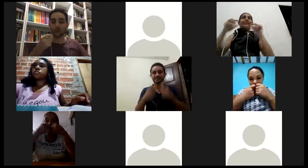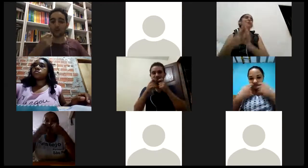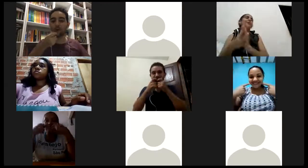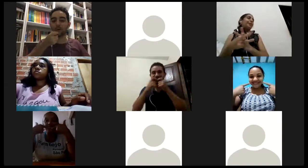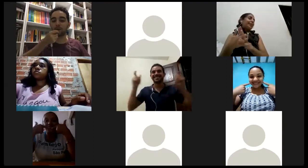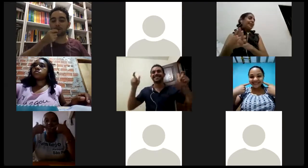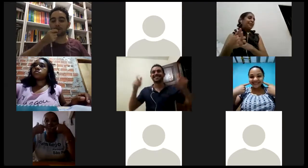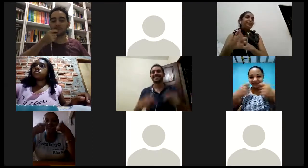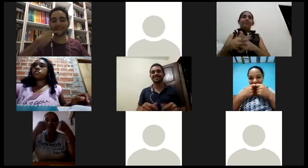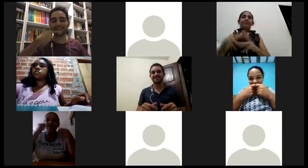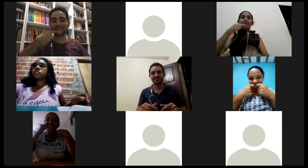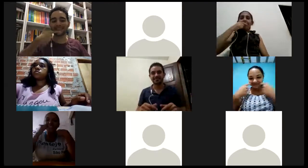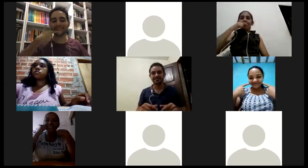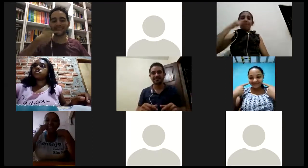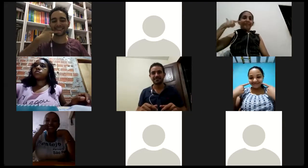Ou com uma mão.